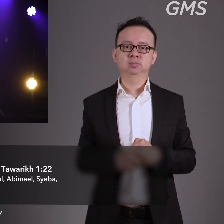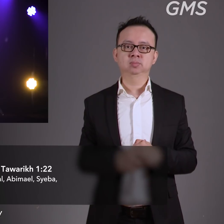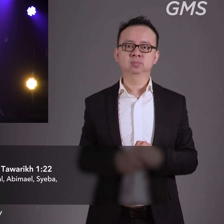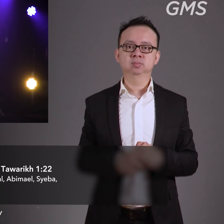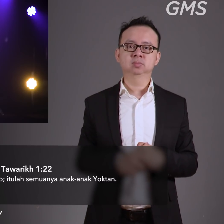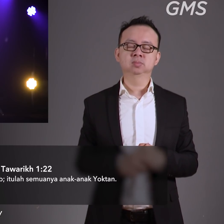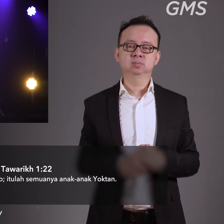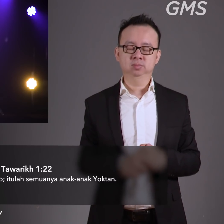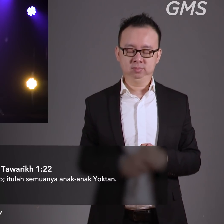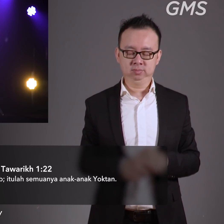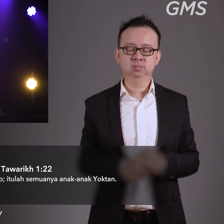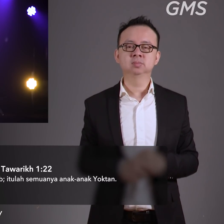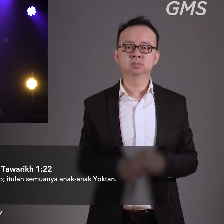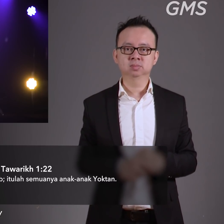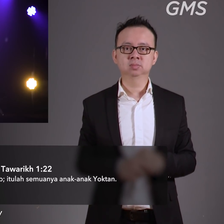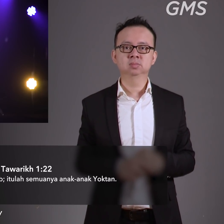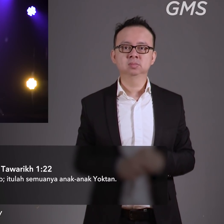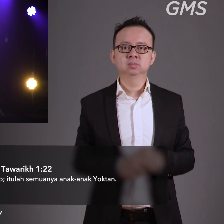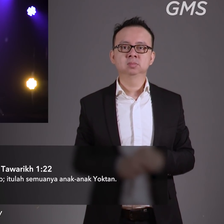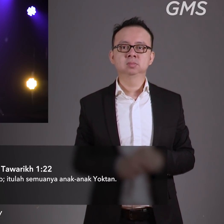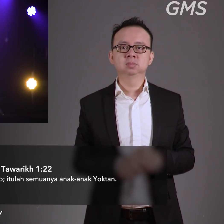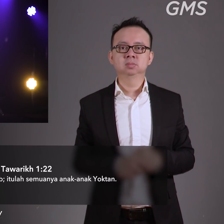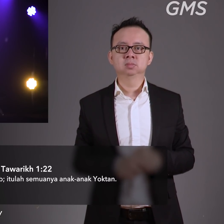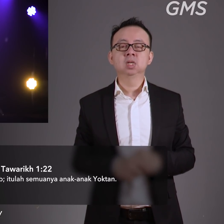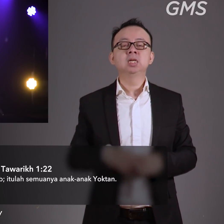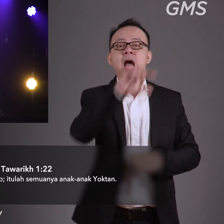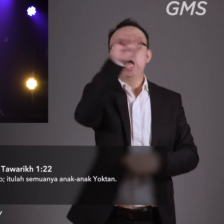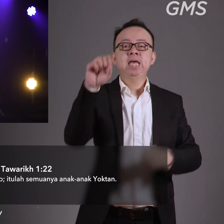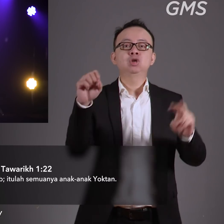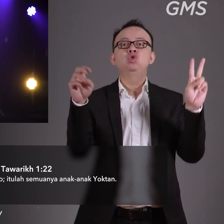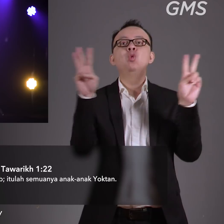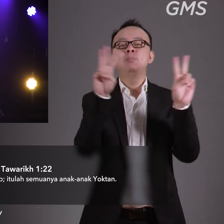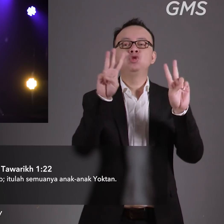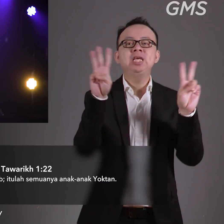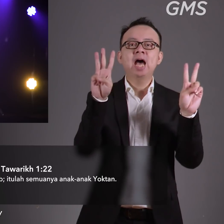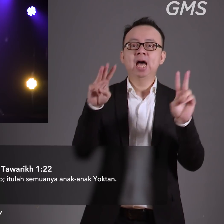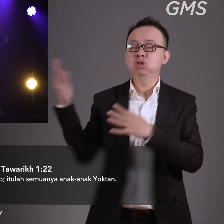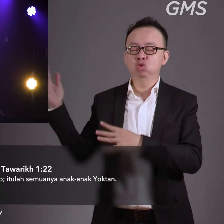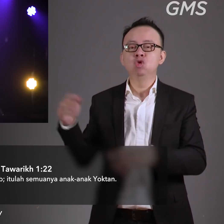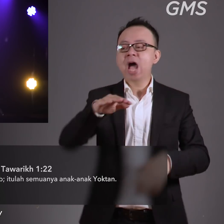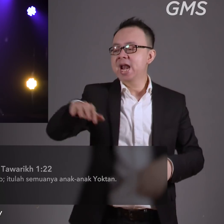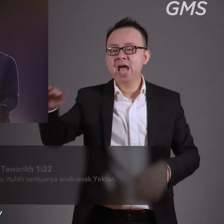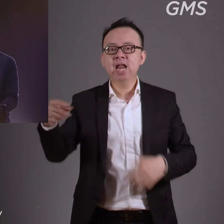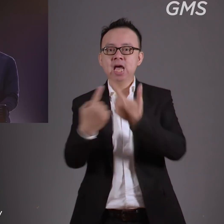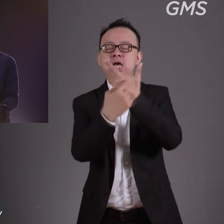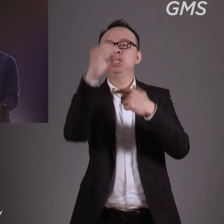Abimael, Sheba, Ofir, Hawila, dan Yobab. Itulah semuanya anak-anak Yoktan.